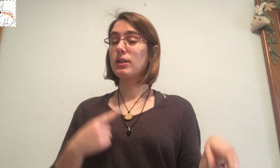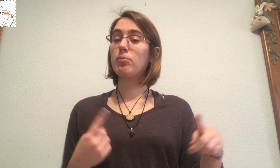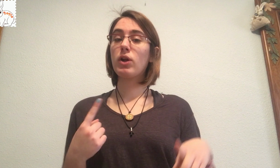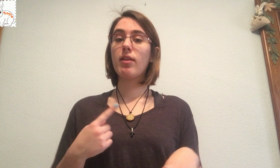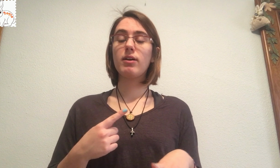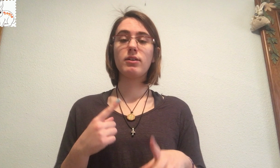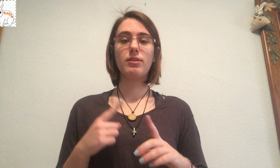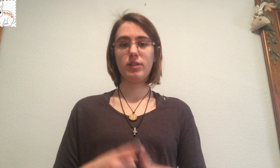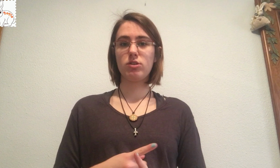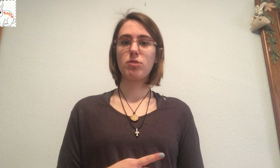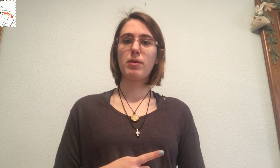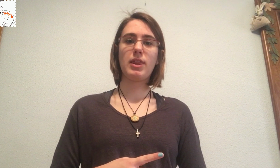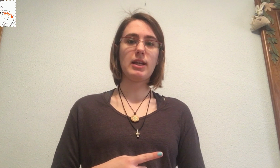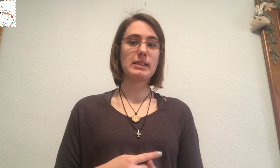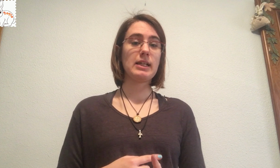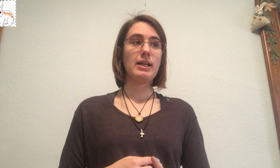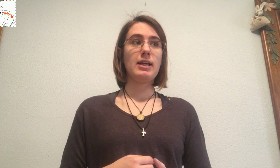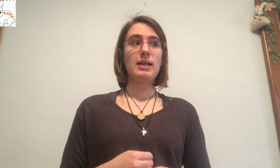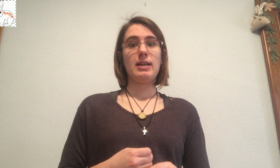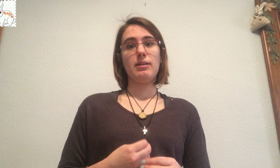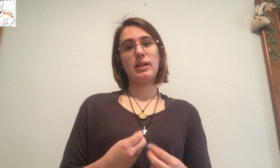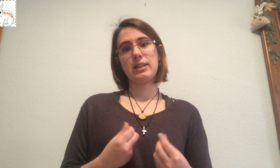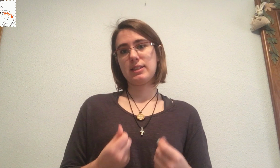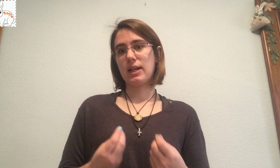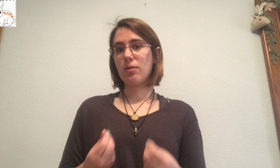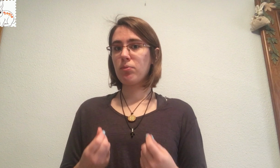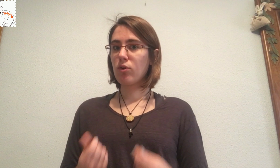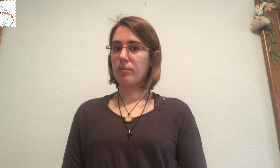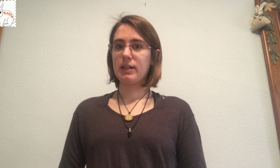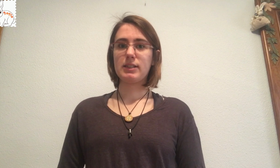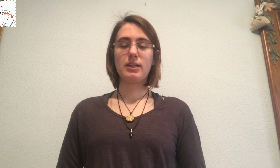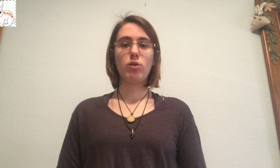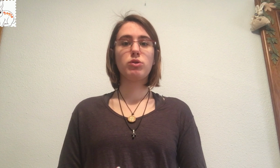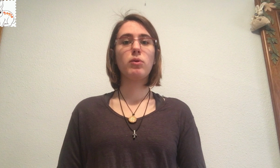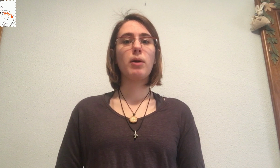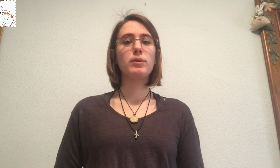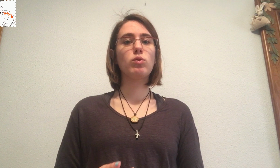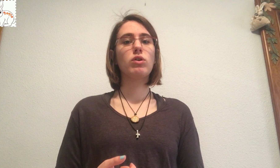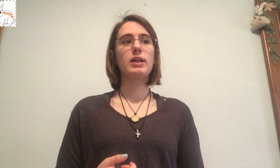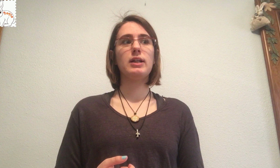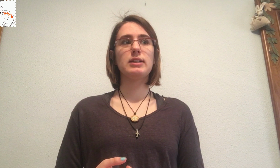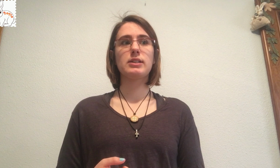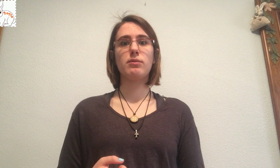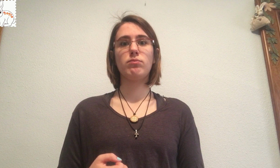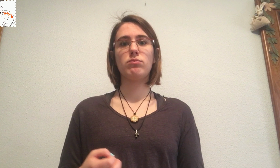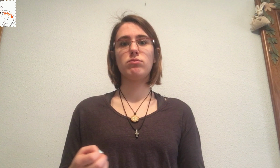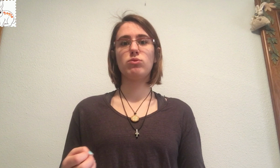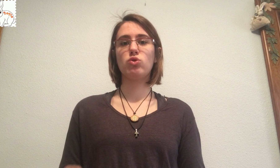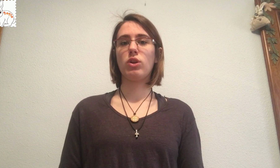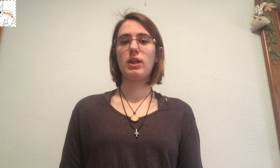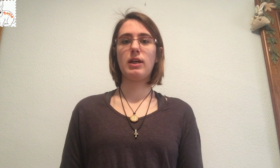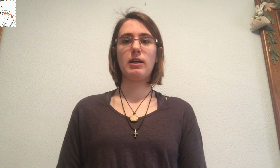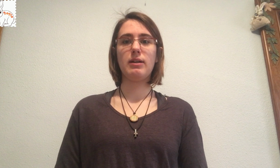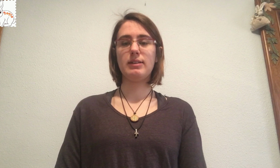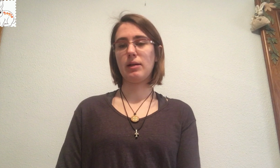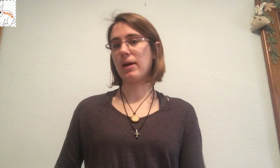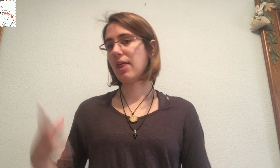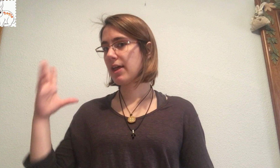temporada Efectos especiales Necesitaría un poco más En el último capítulo Que es Mucho de Llamaradas